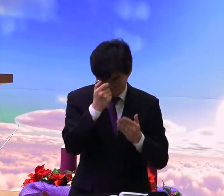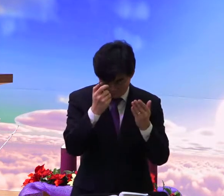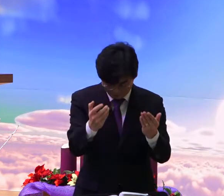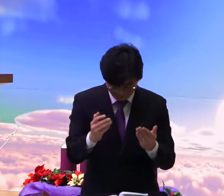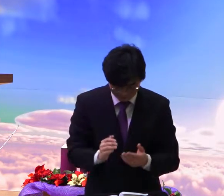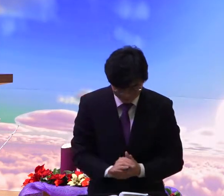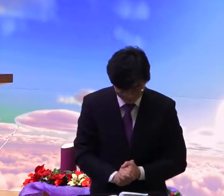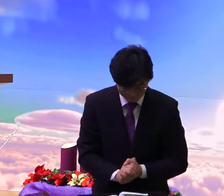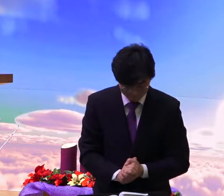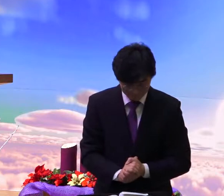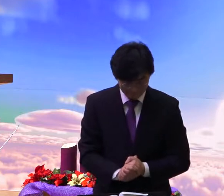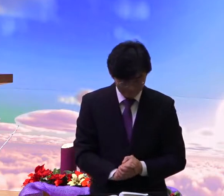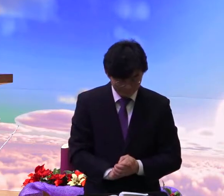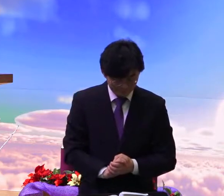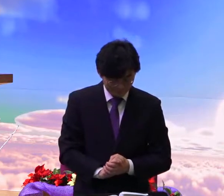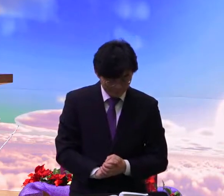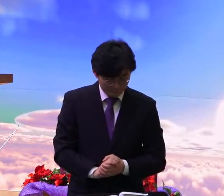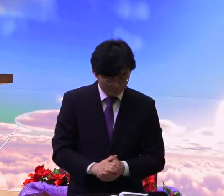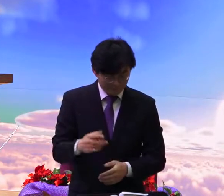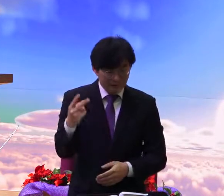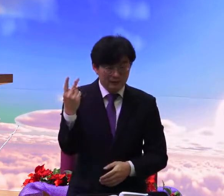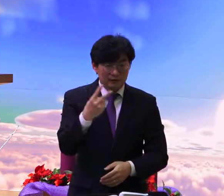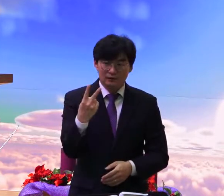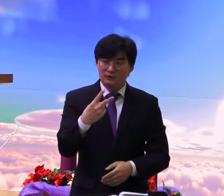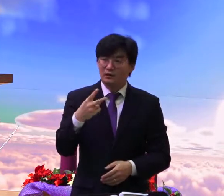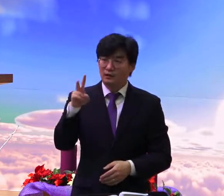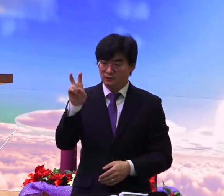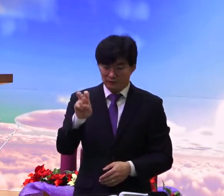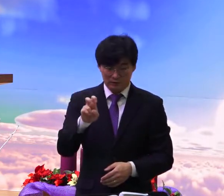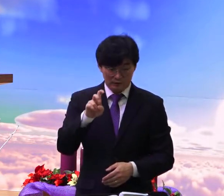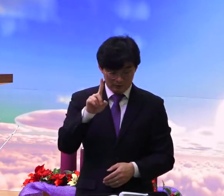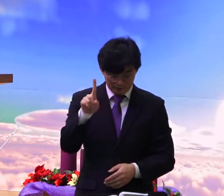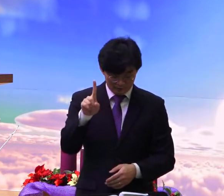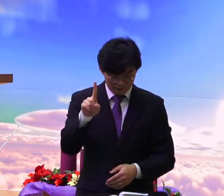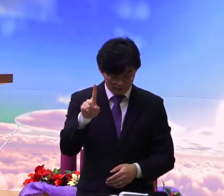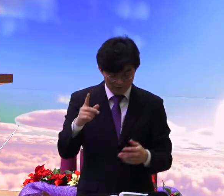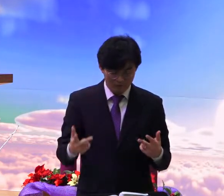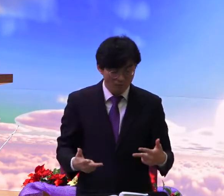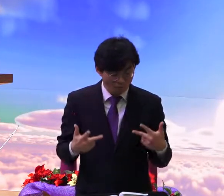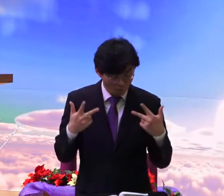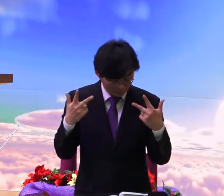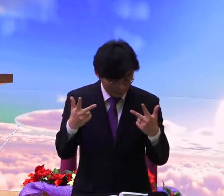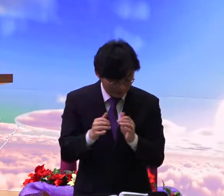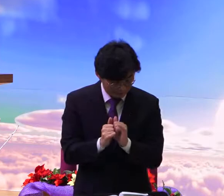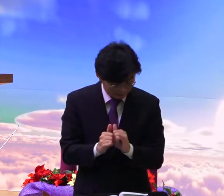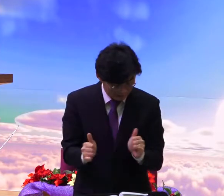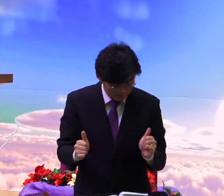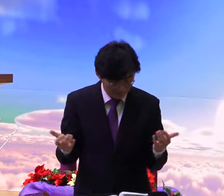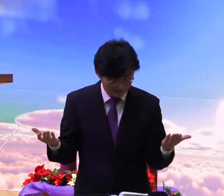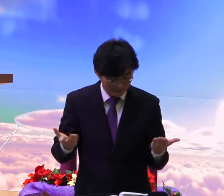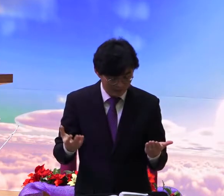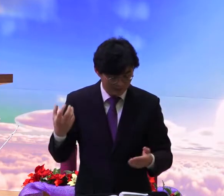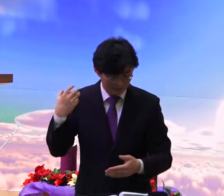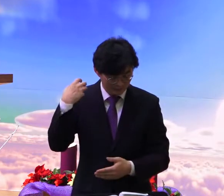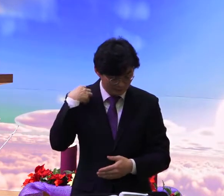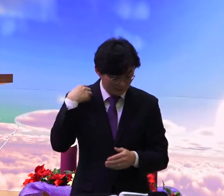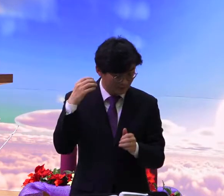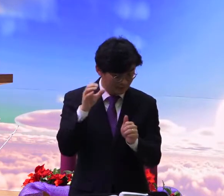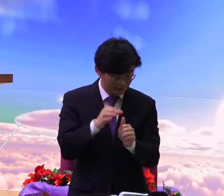아멘. 이제 2021년 봉사자 임명식을 시작하겠습니다. 강혜석 윤성인 장로님께서